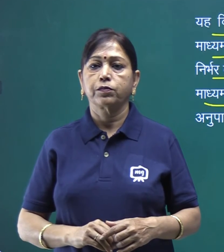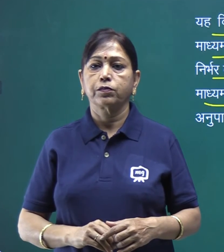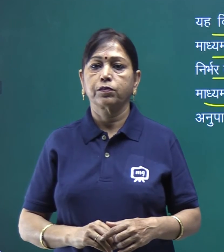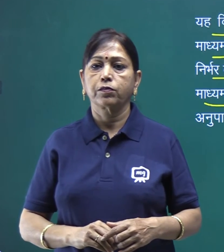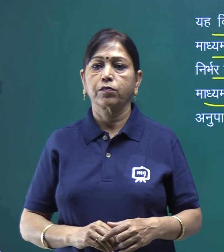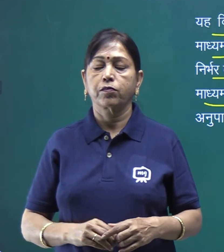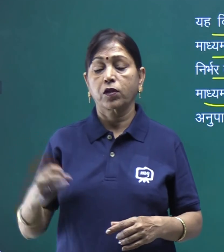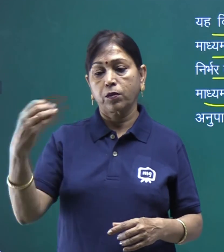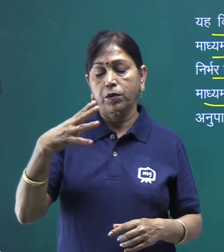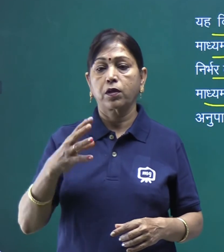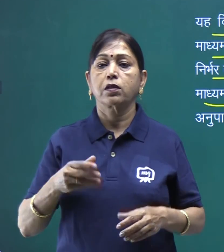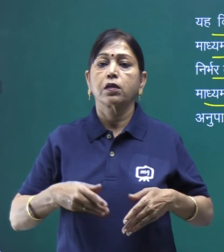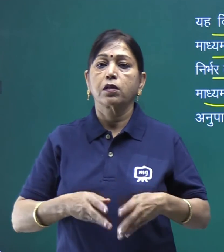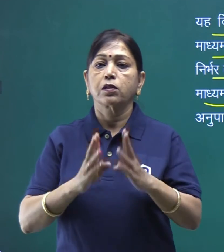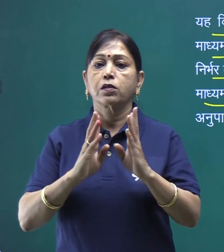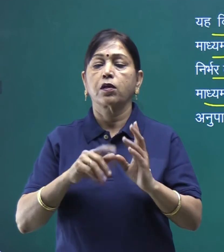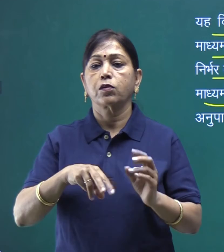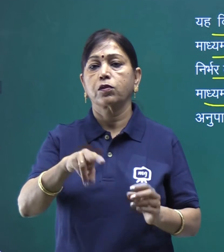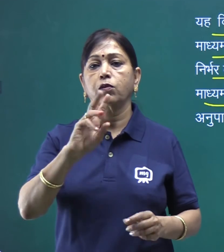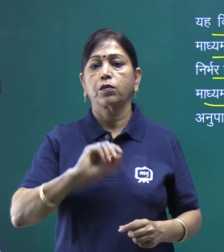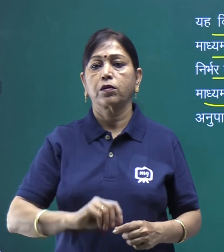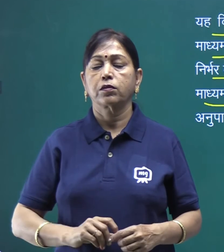प्रकाश की चालों का